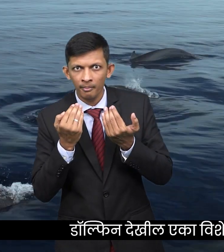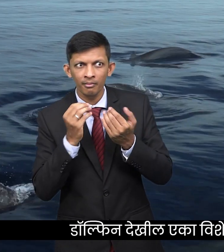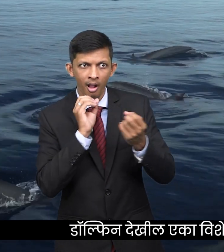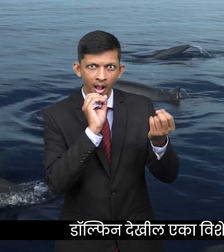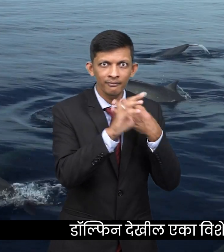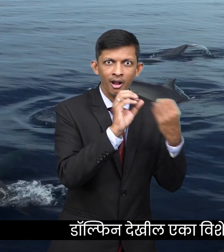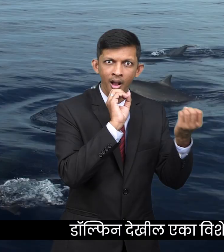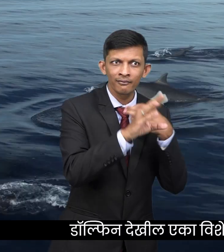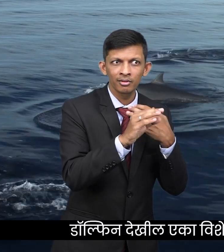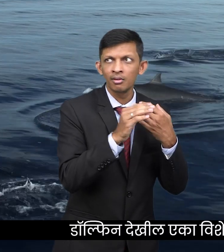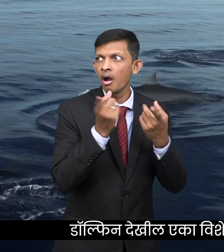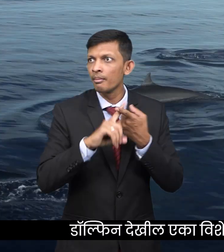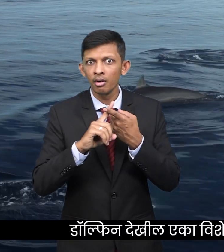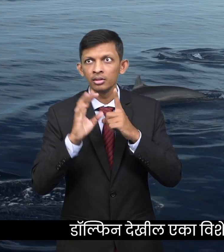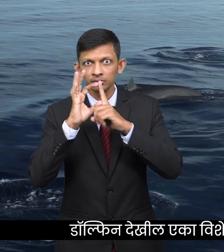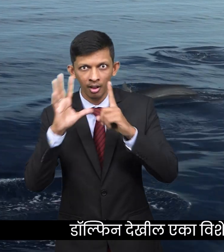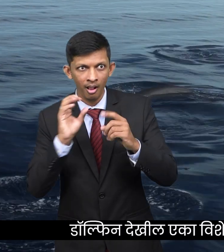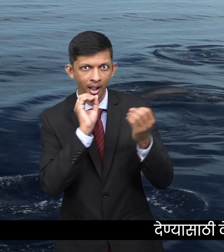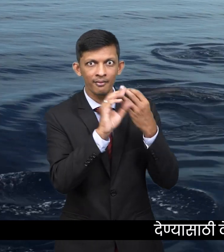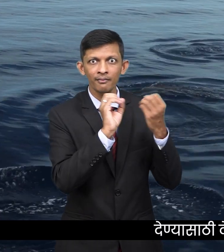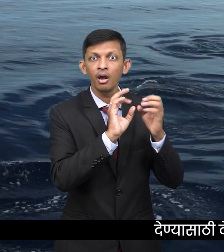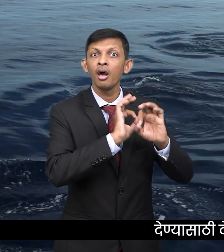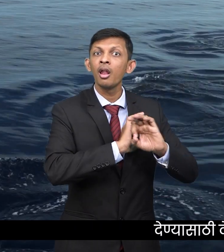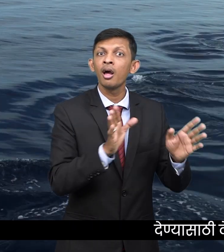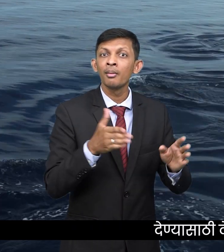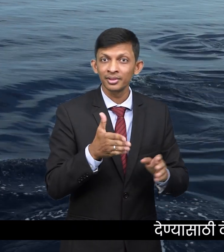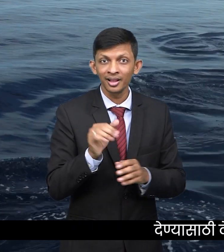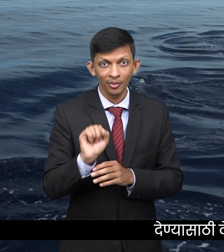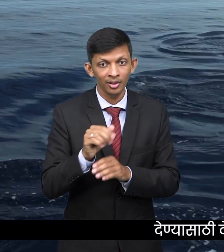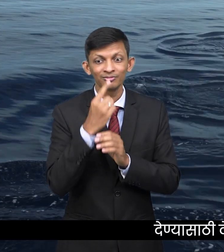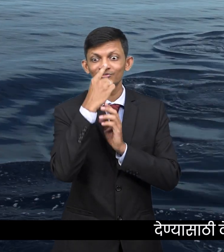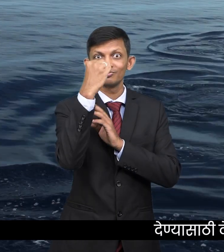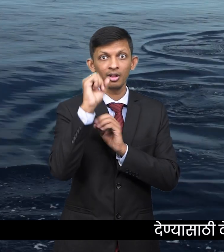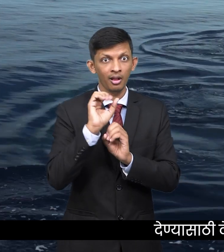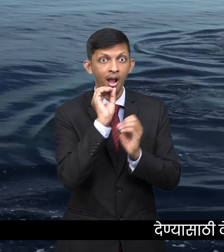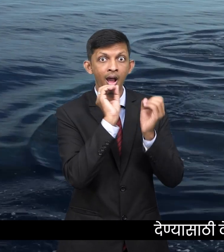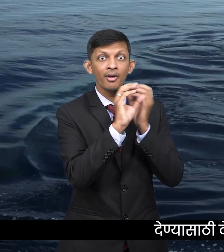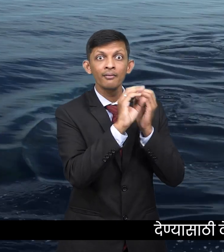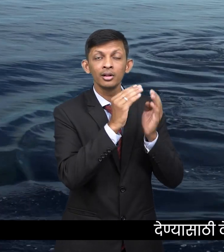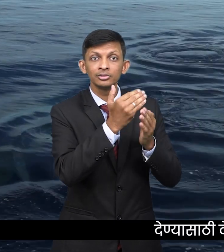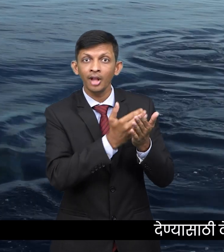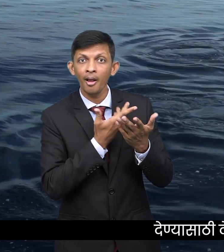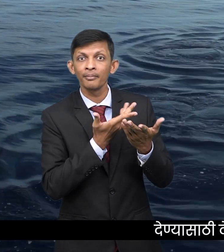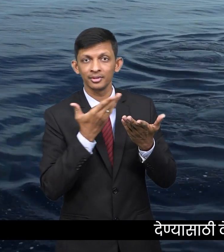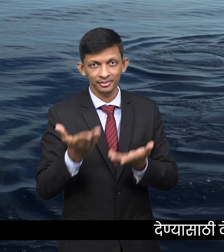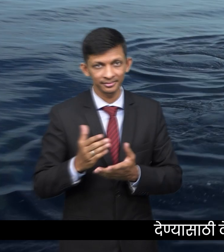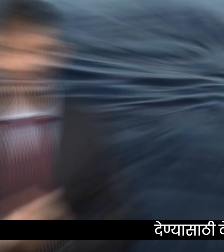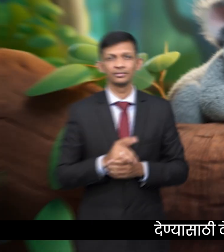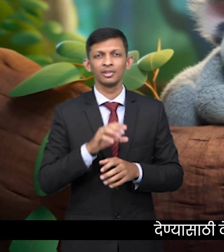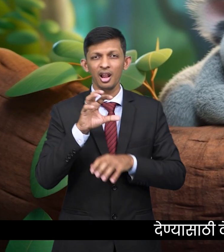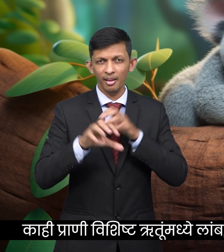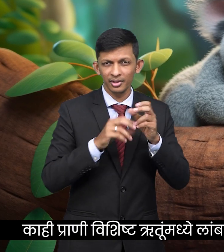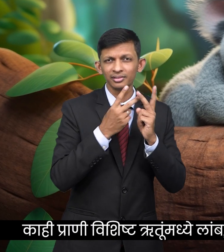करून एकमेकांना संदेश देण्यासाठी वेगवेगळे आवाज